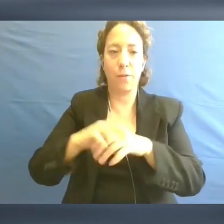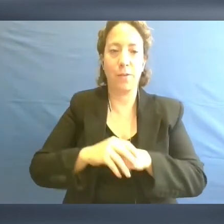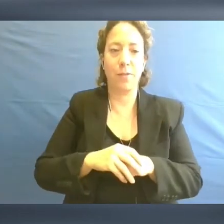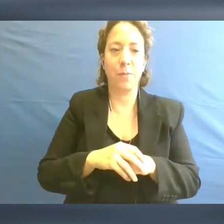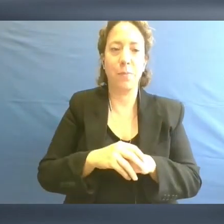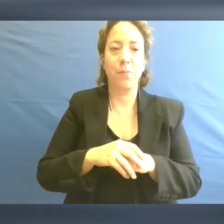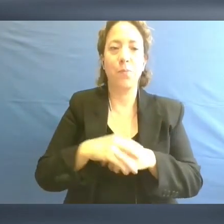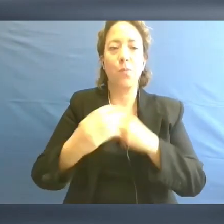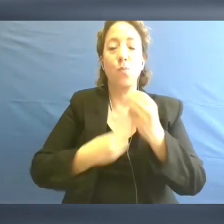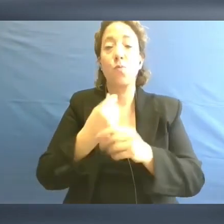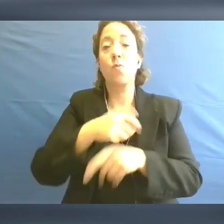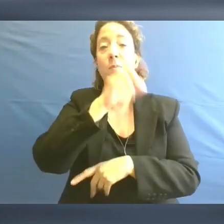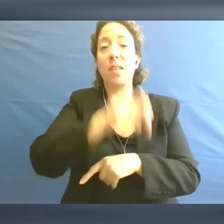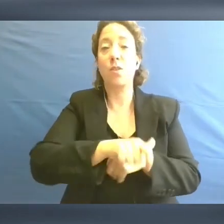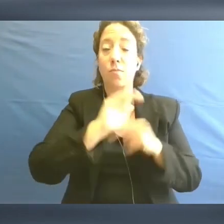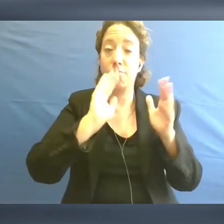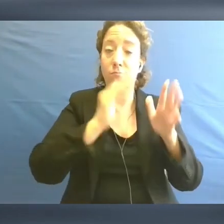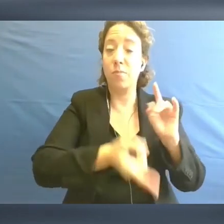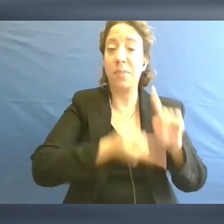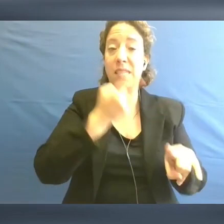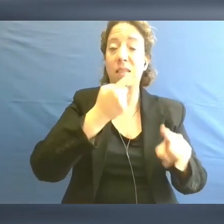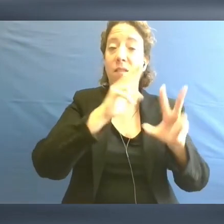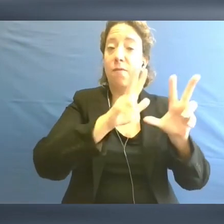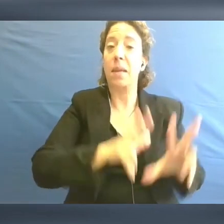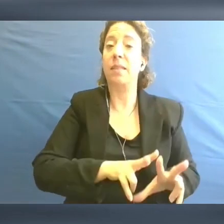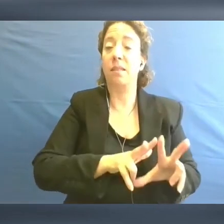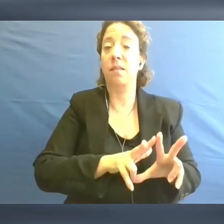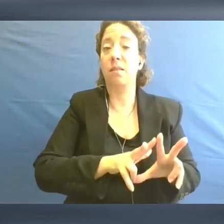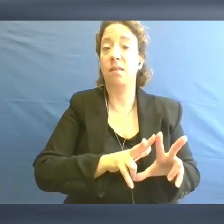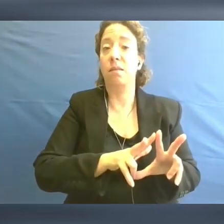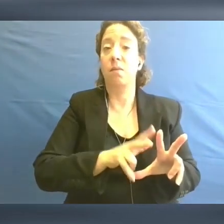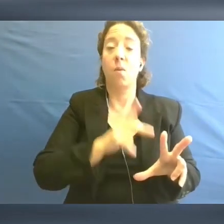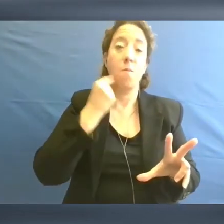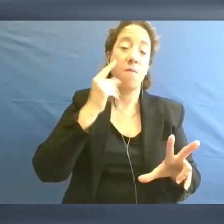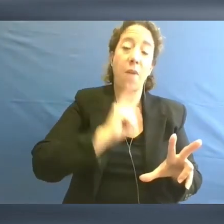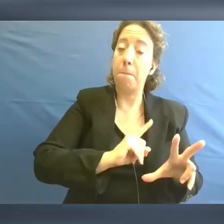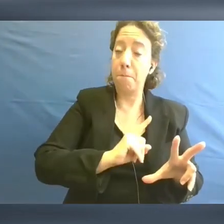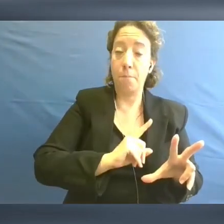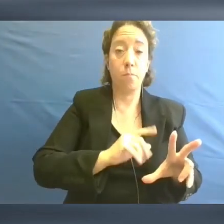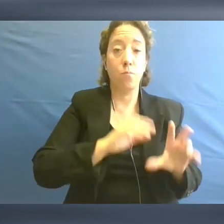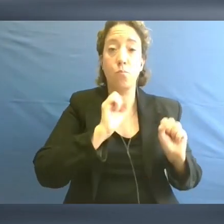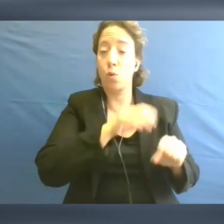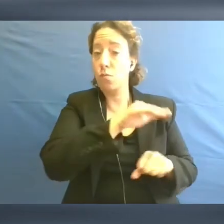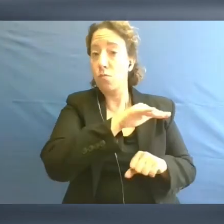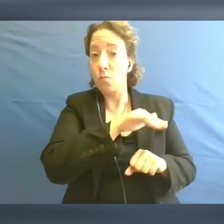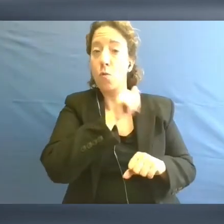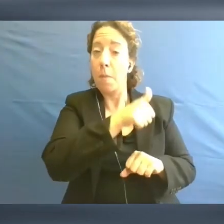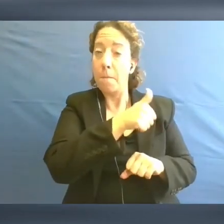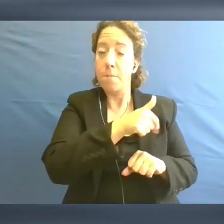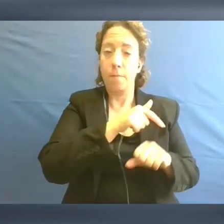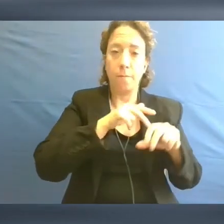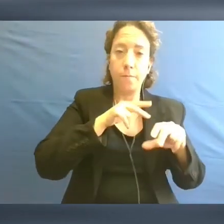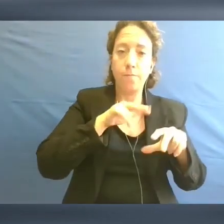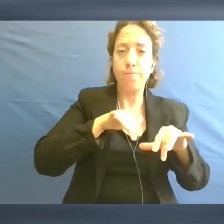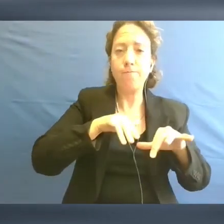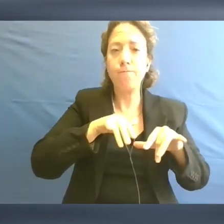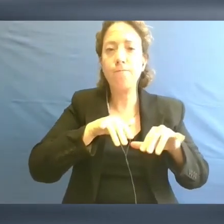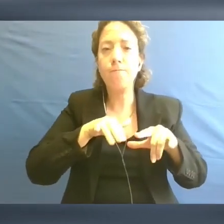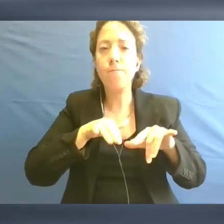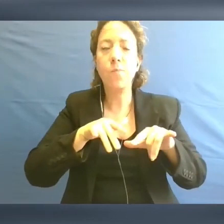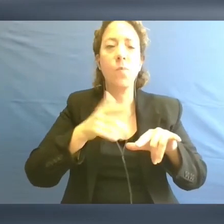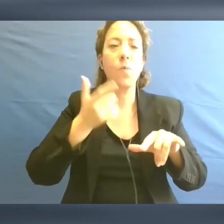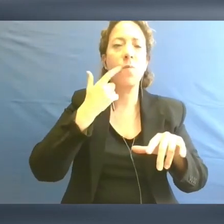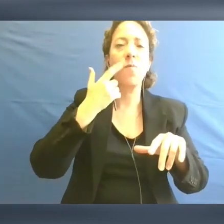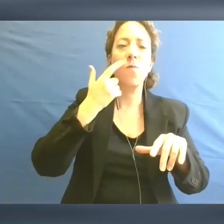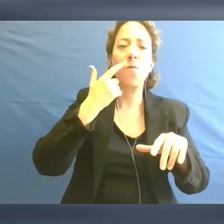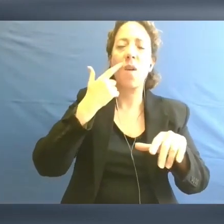à des spécialistes du domaine de l'informatique, des informaticiennes, des informaticiens, qui vont aller parcourir le guide de